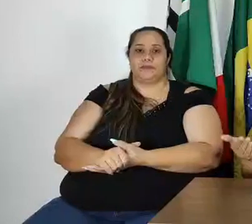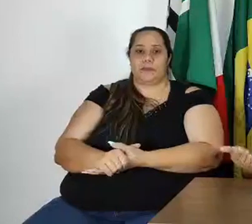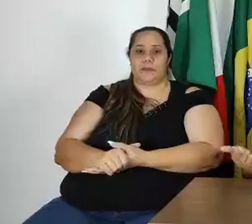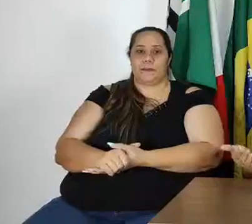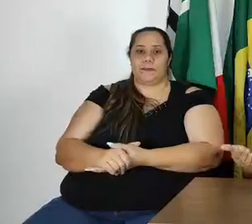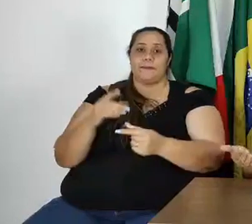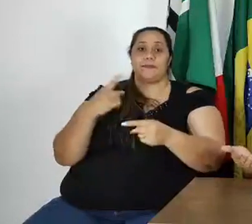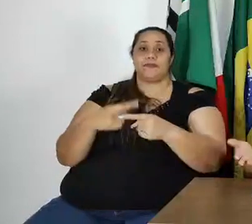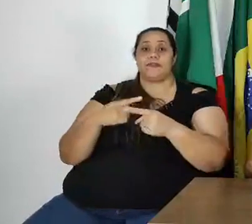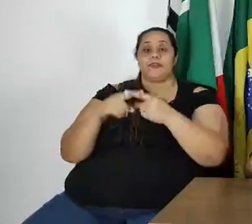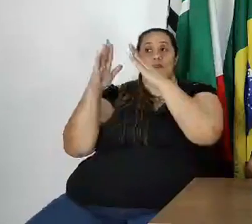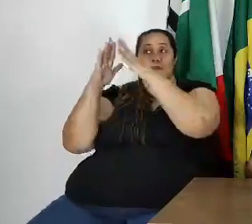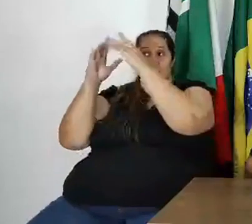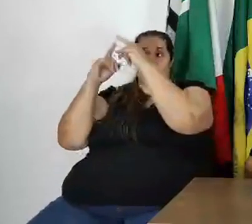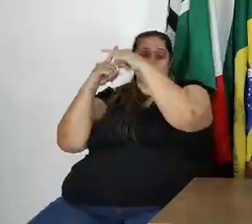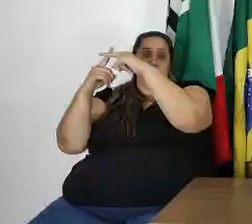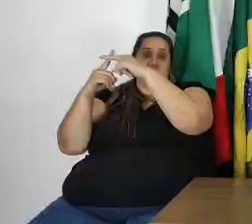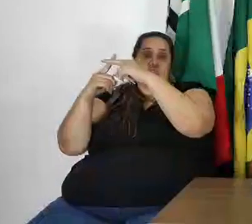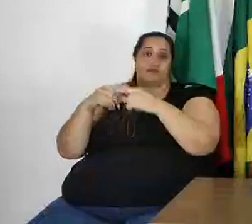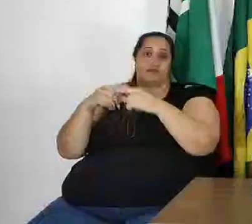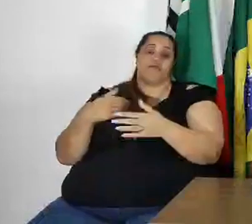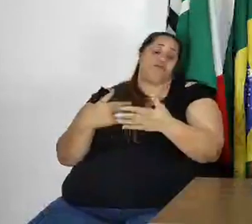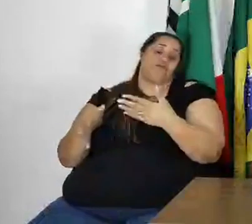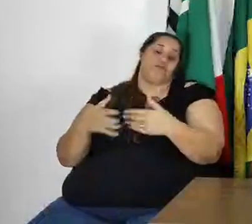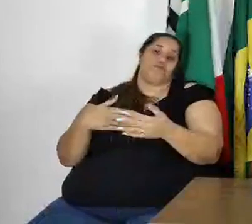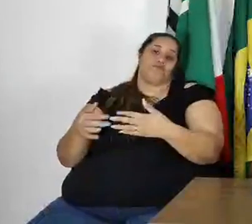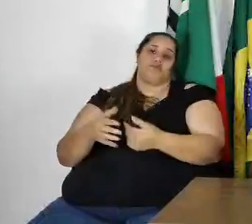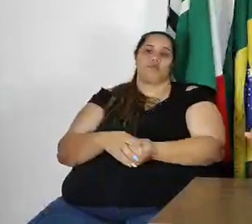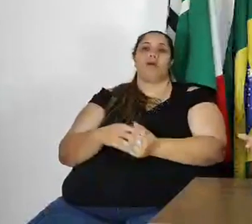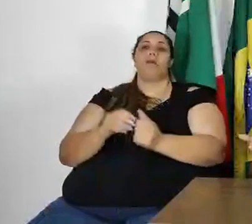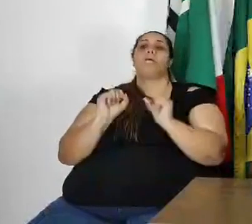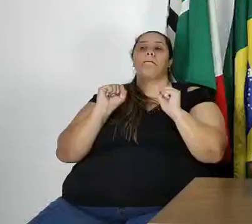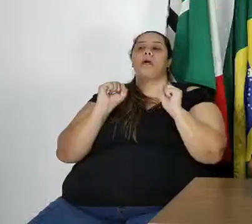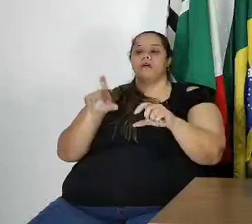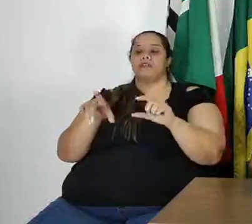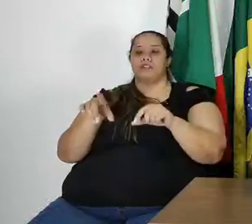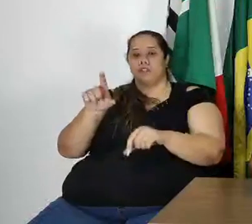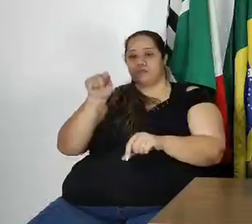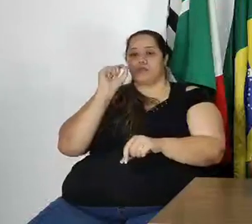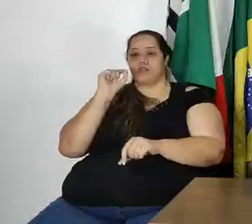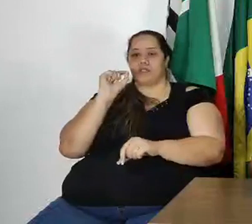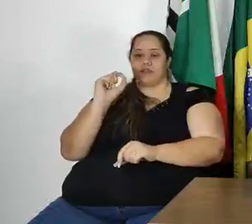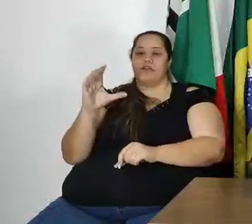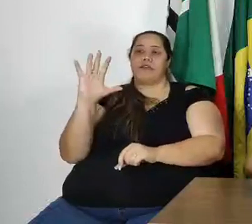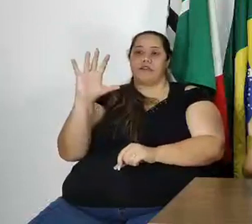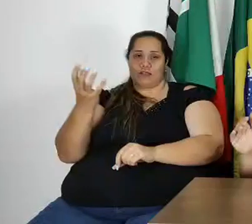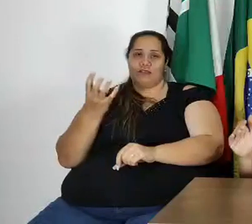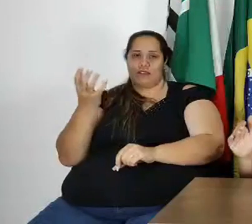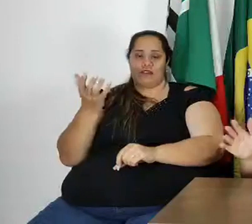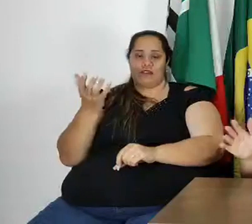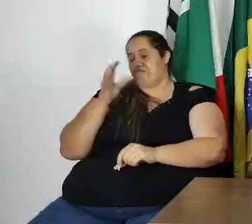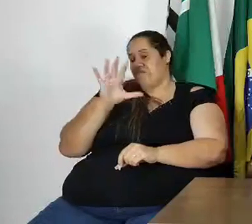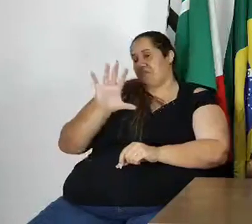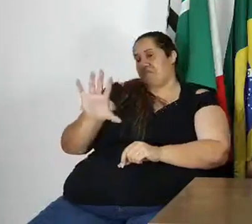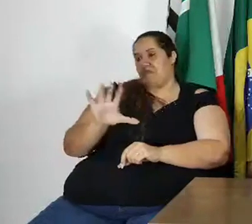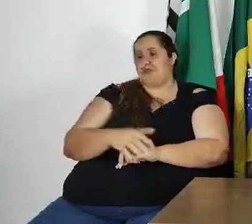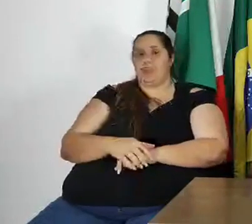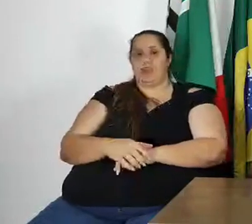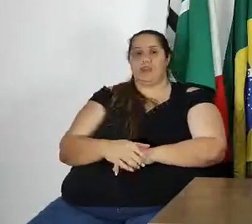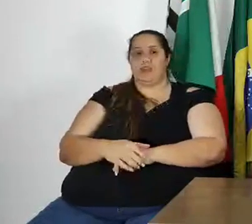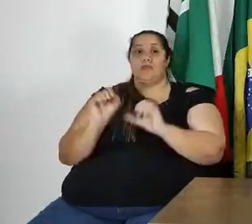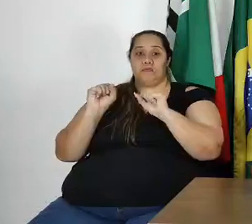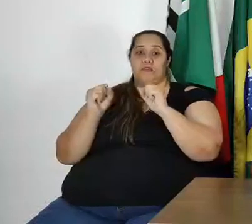da igreja, a gente deixa livre? Por que a gente deixa de qualquer jeito e pode acompanhar o mundo e não